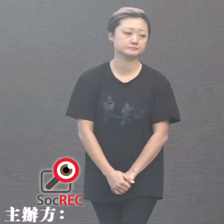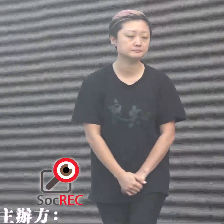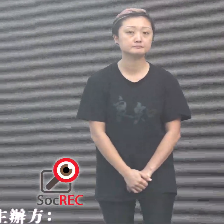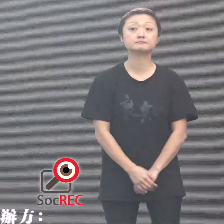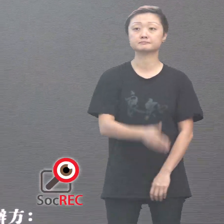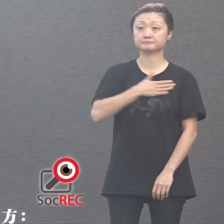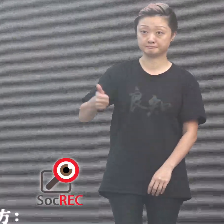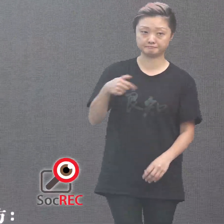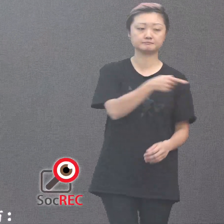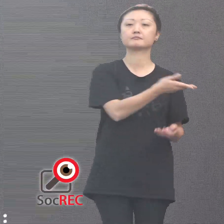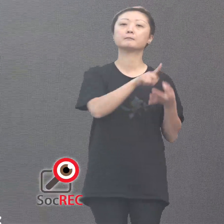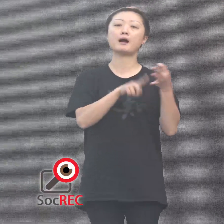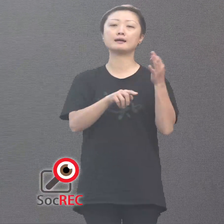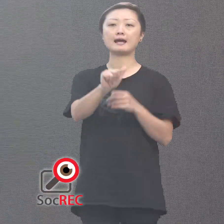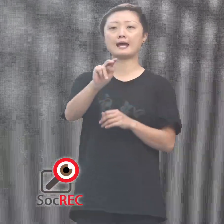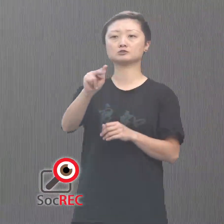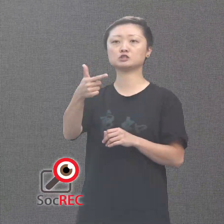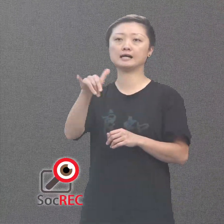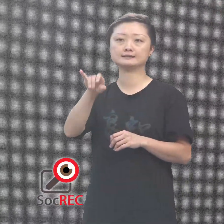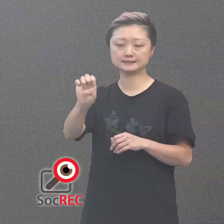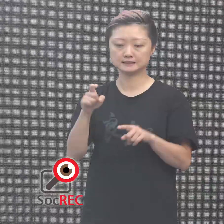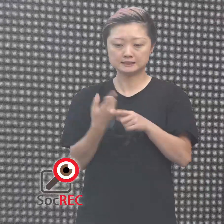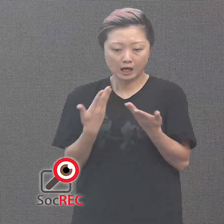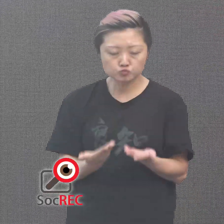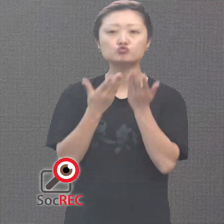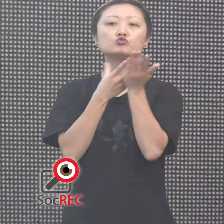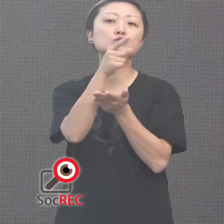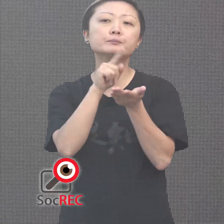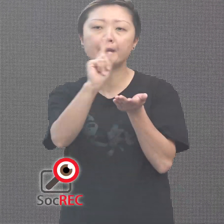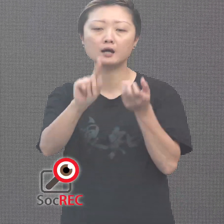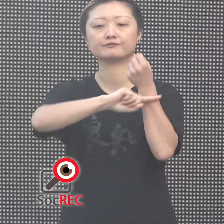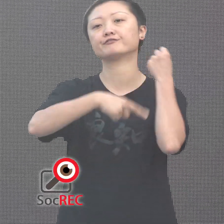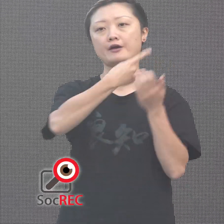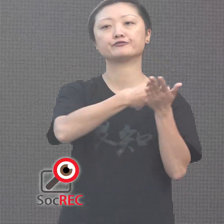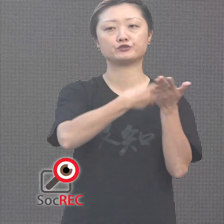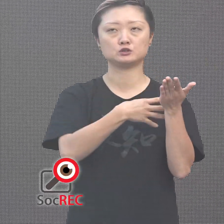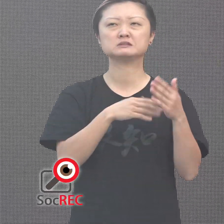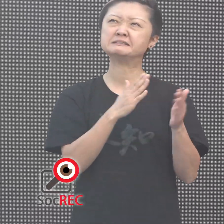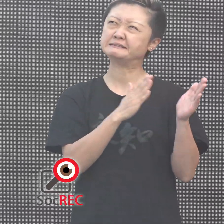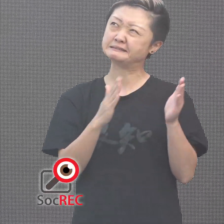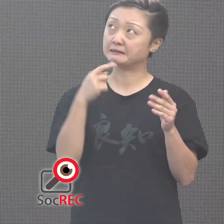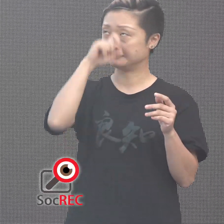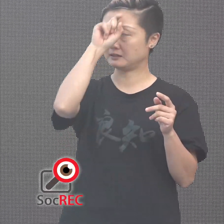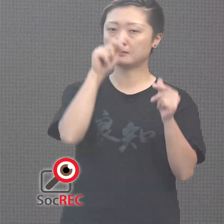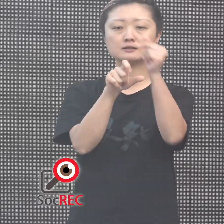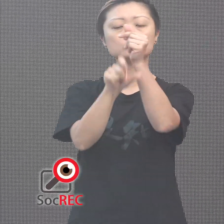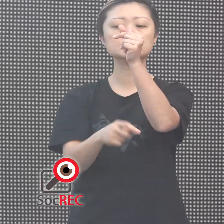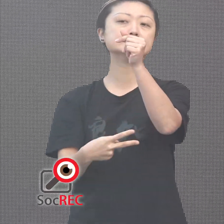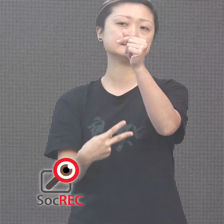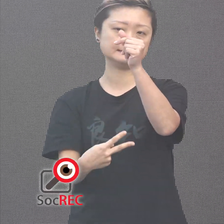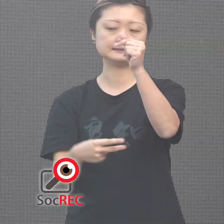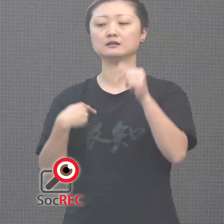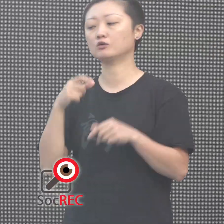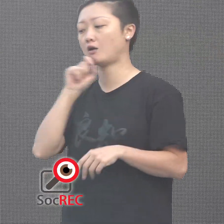大家好，我是 Angie， 我是一個 law student。 咁咧喺10月2號嘅時候咧，就我同我